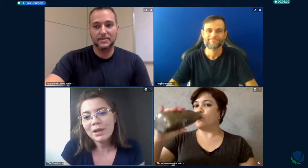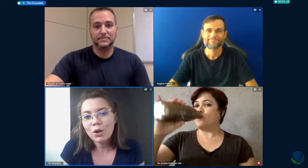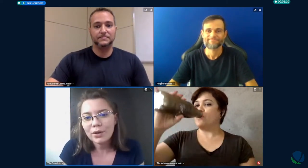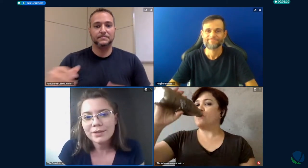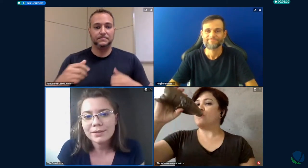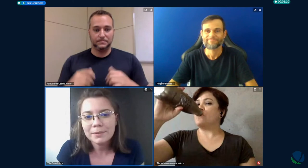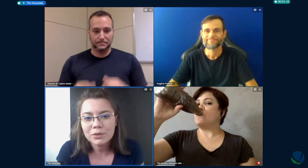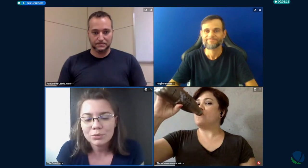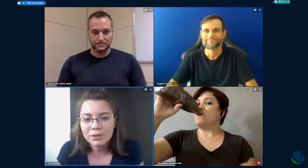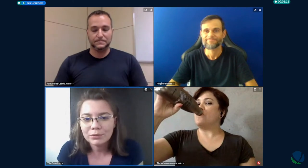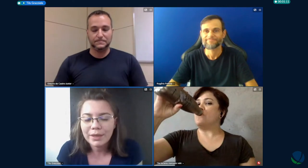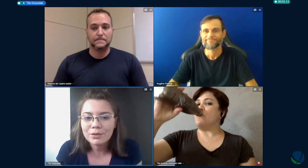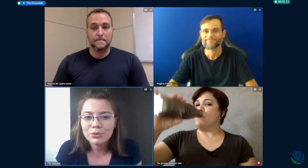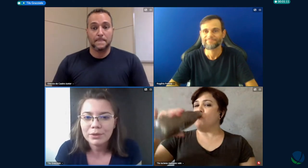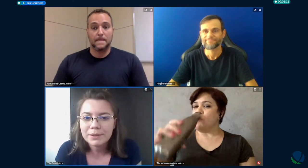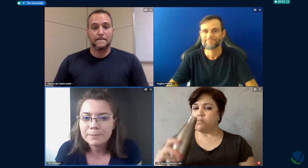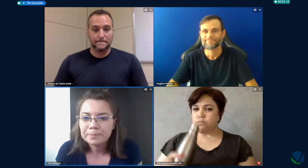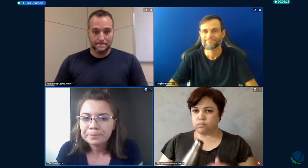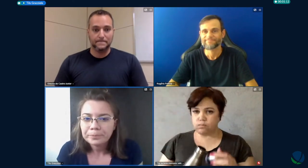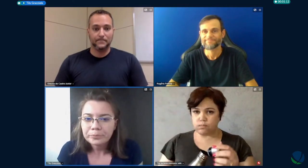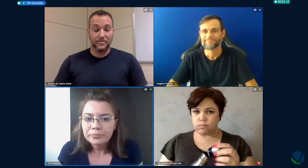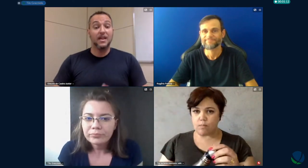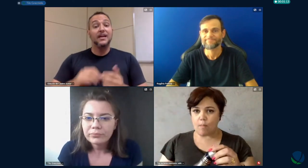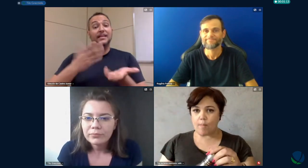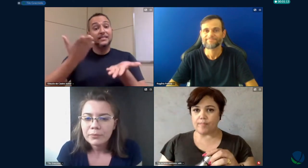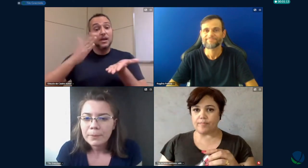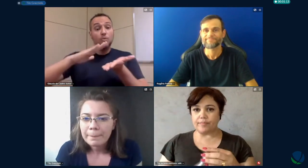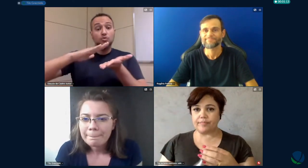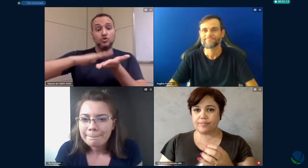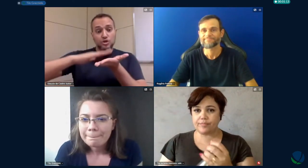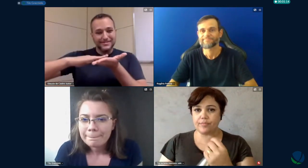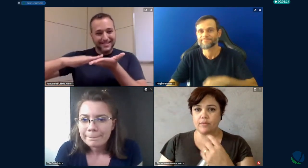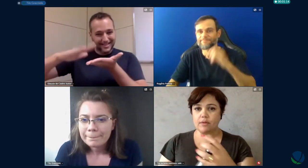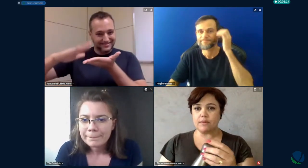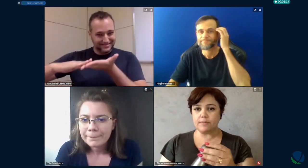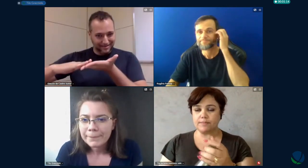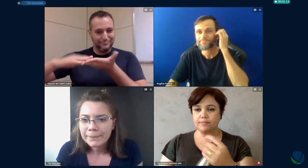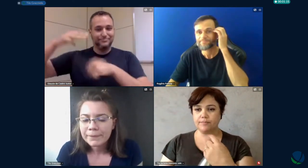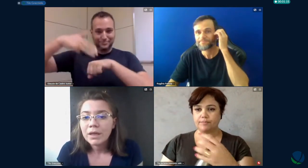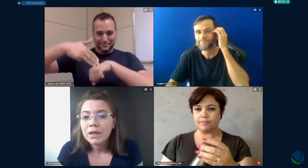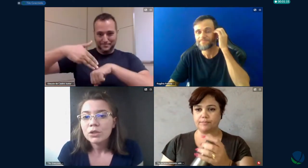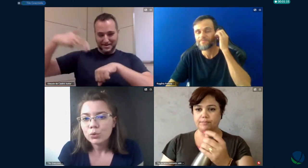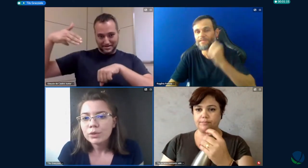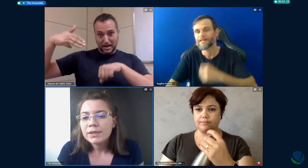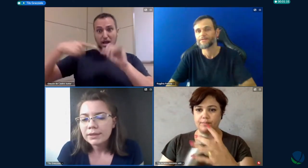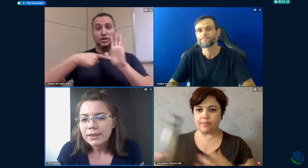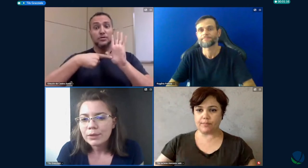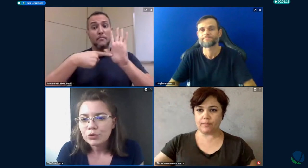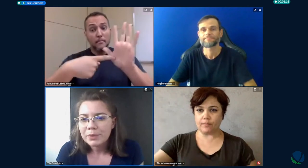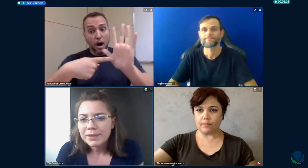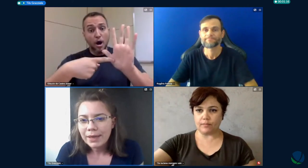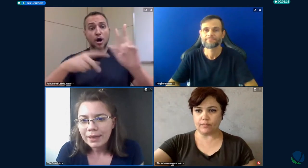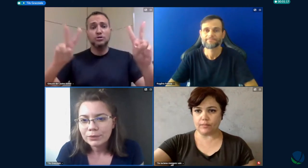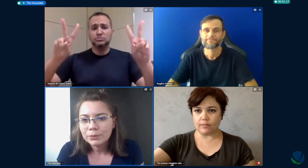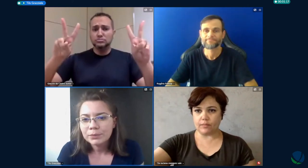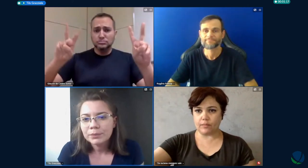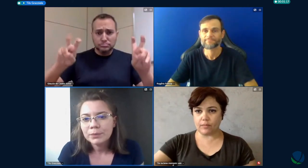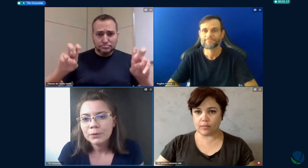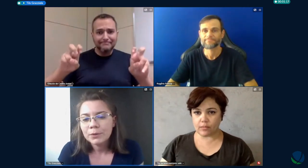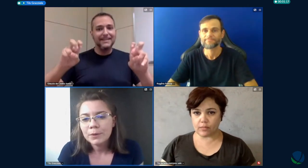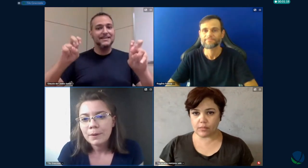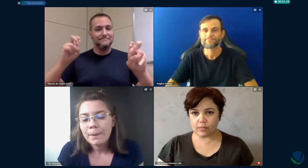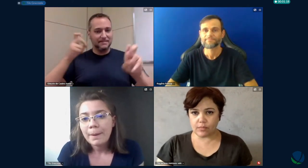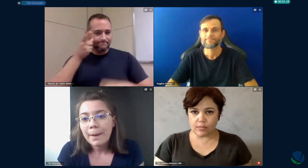quanto às suas melhoras, às suas alterações. sua dissertação de mestrado